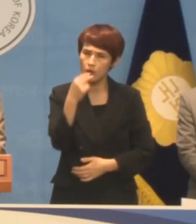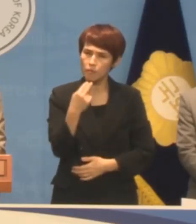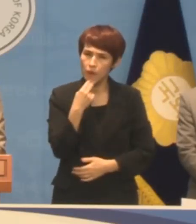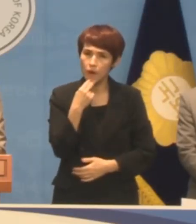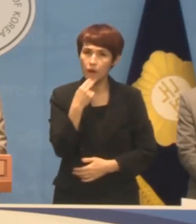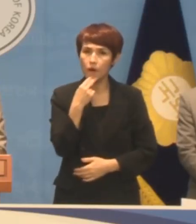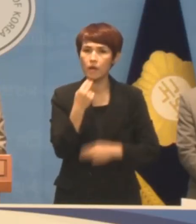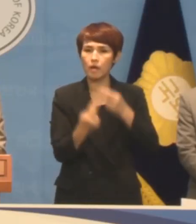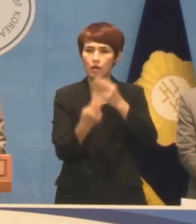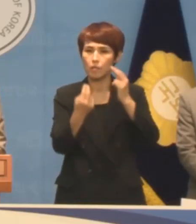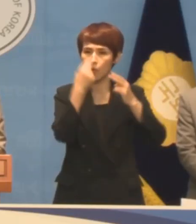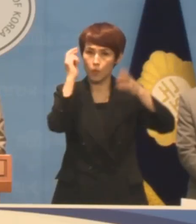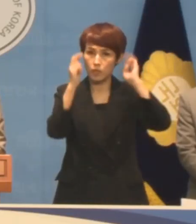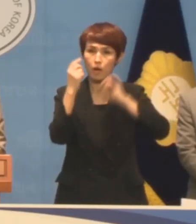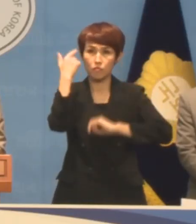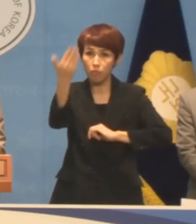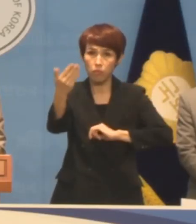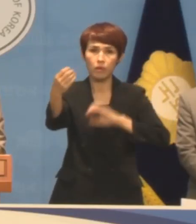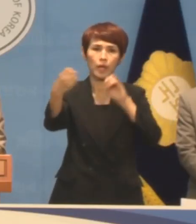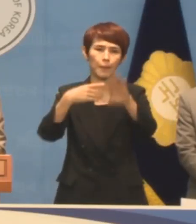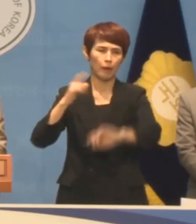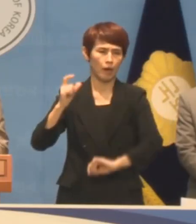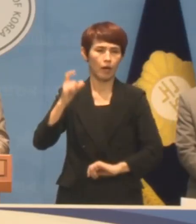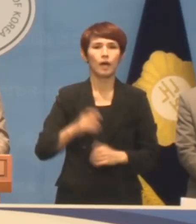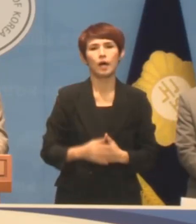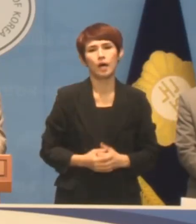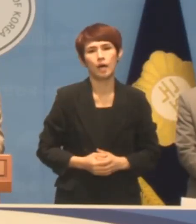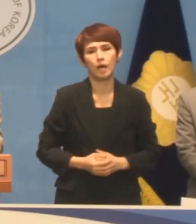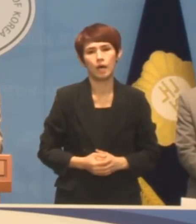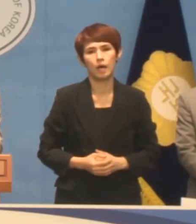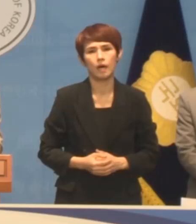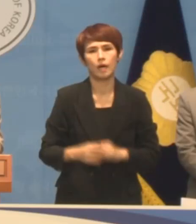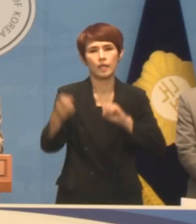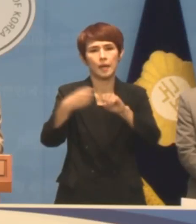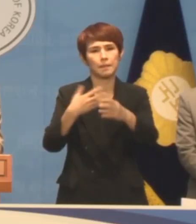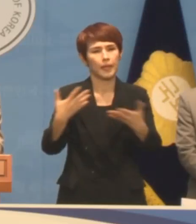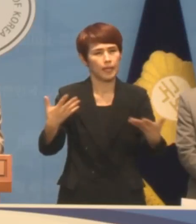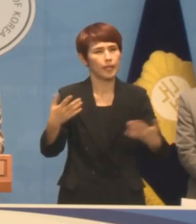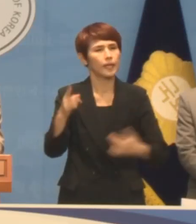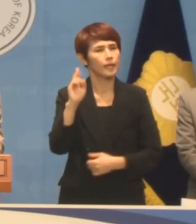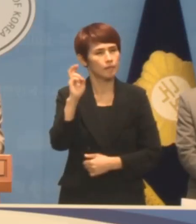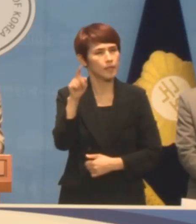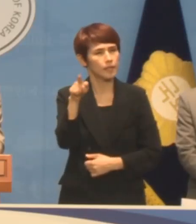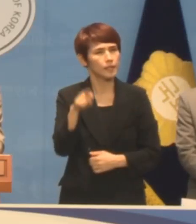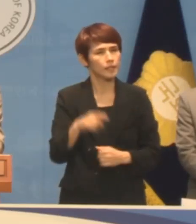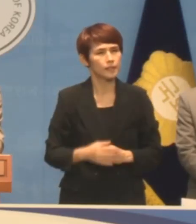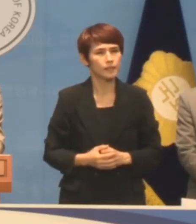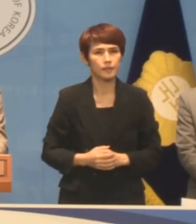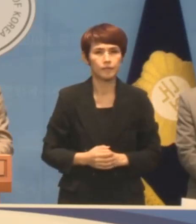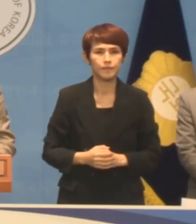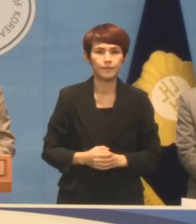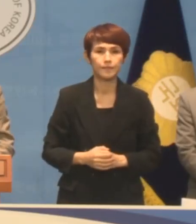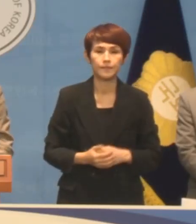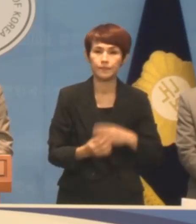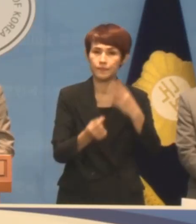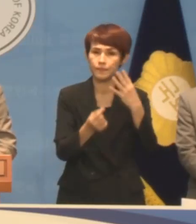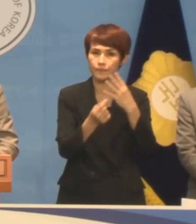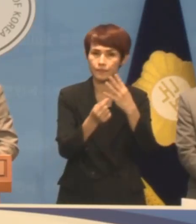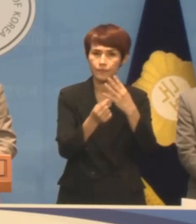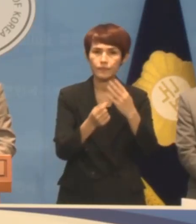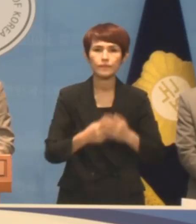문의했지만 묵묵부답입니다. 답변할 말이 없기 때문이라고 저는 추측합니다.